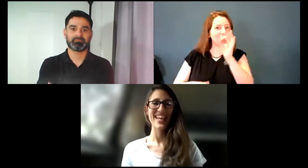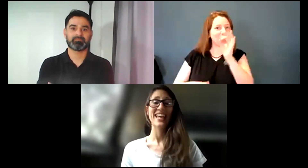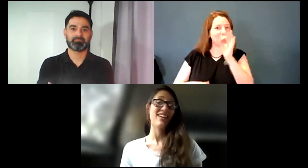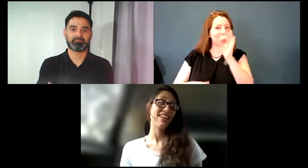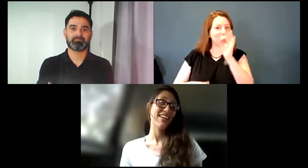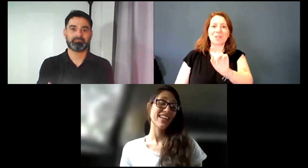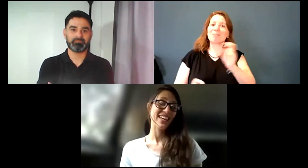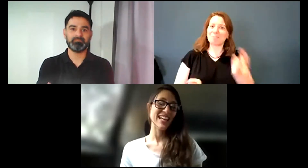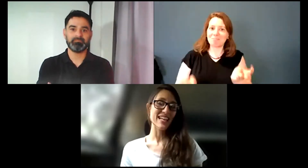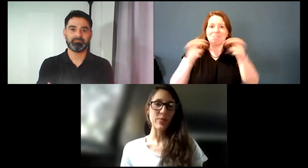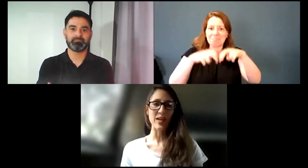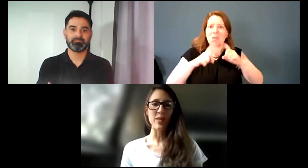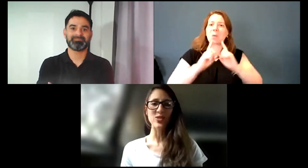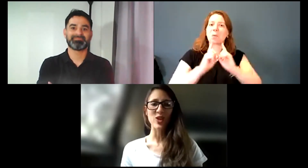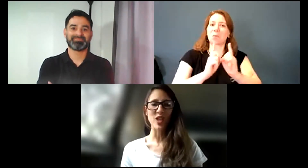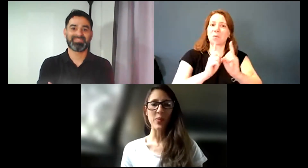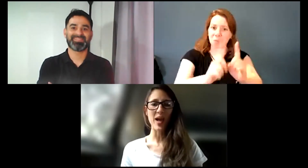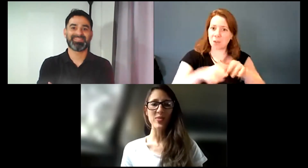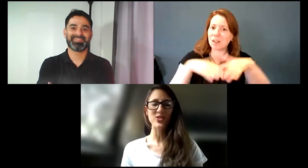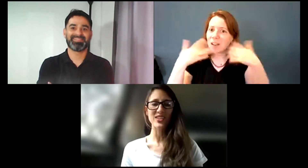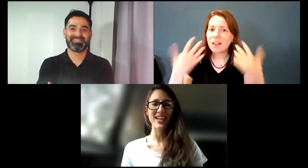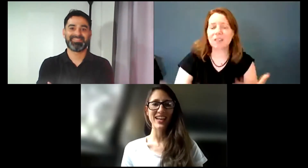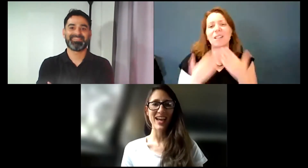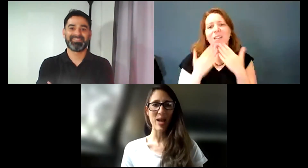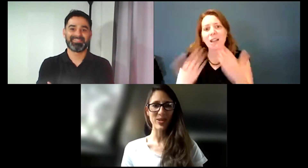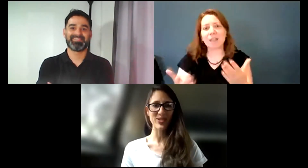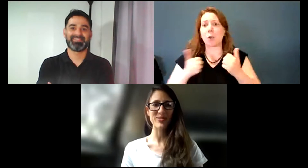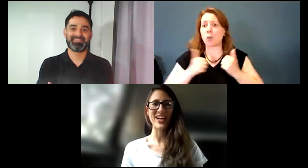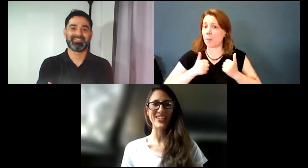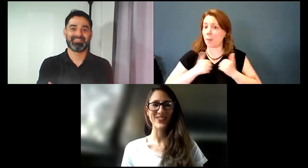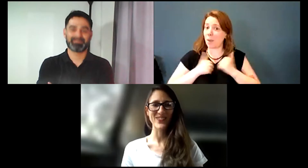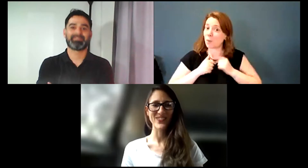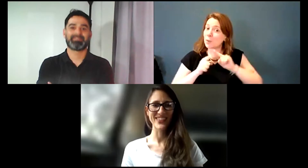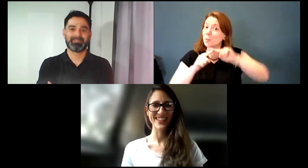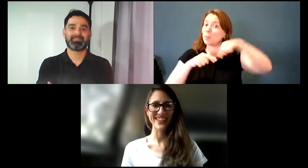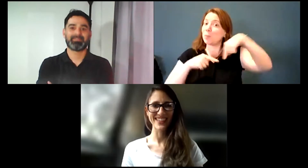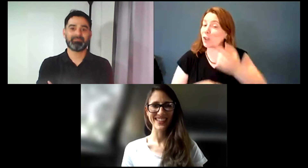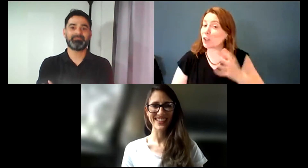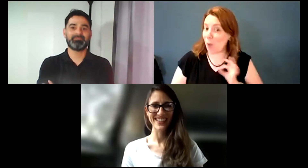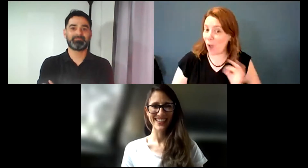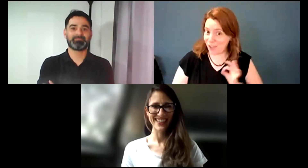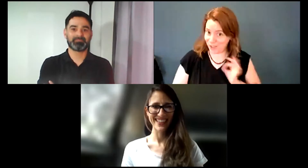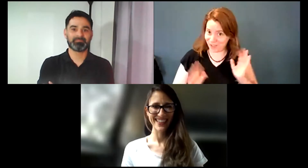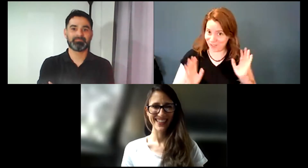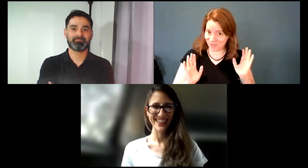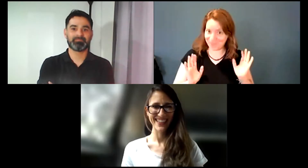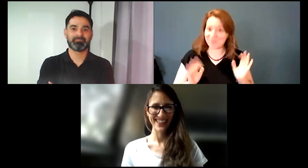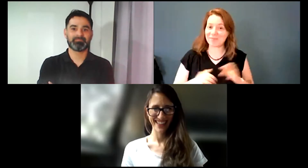Gracias. Y las esperamos y los esperamos el próximo año. Esperemos. Por supuesto. Contra